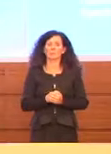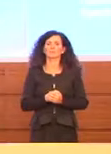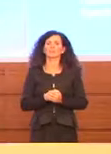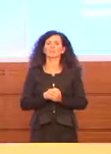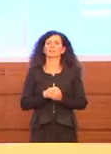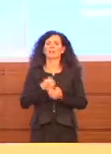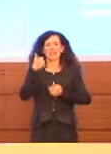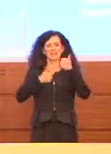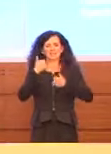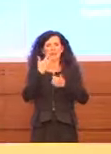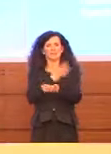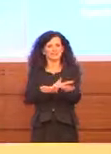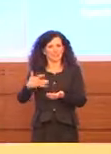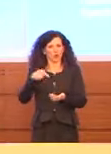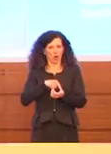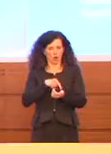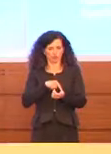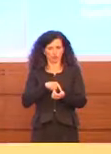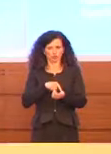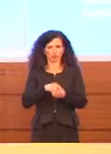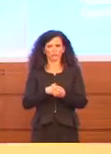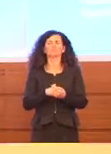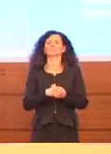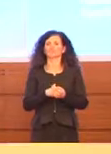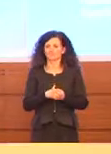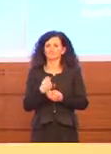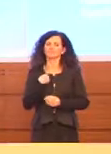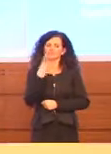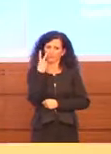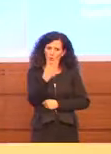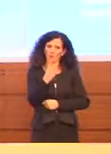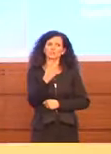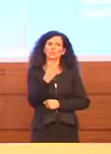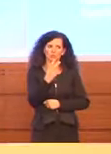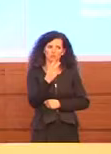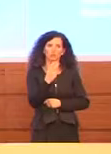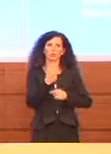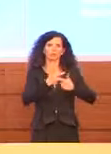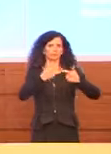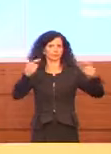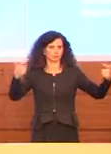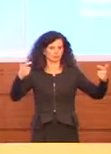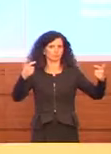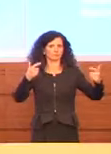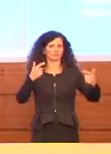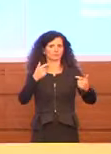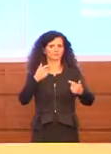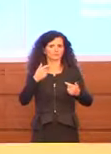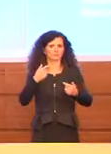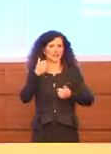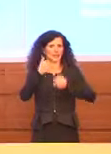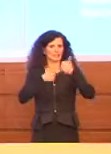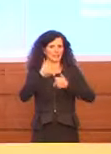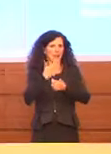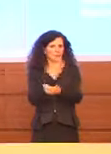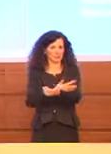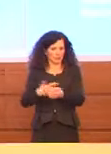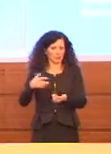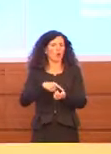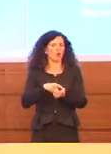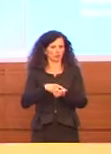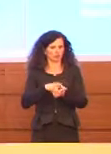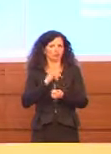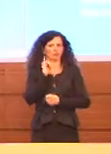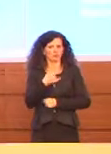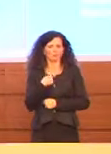sierologici ho visto anch'io che c'è stata un'esplosione di test ovviamente questa è una cosa tra virgolette da una parte buona